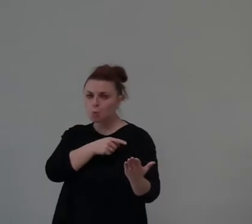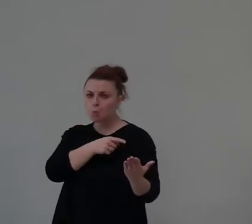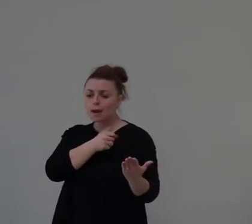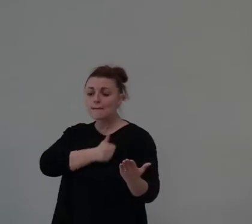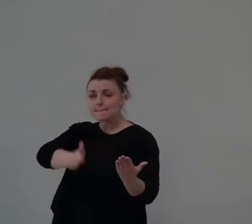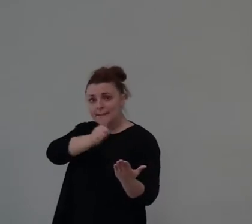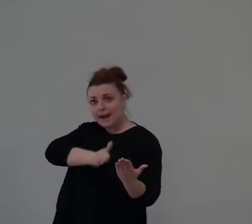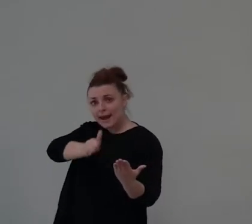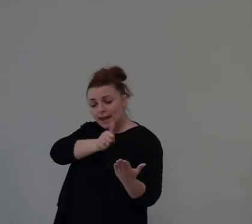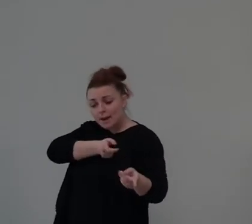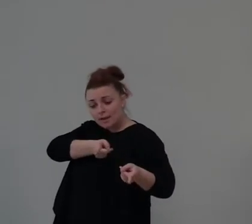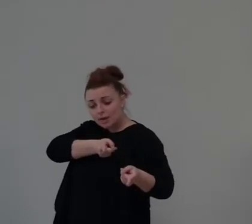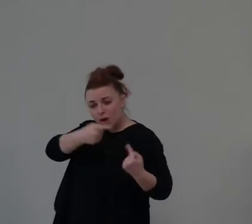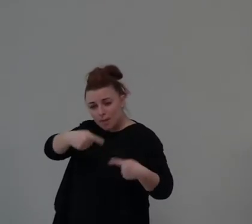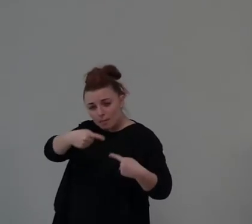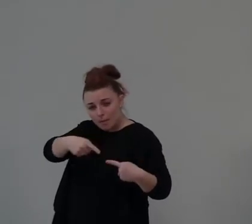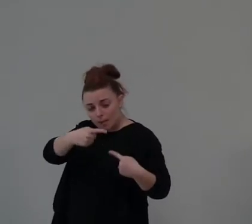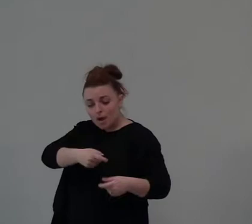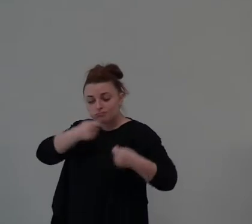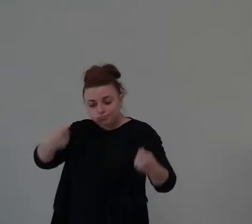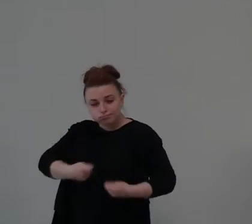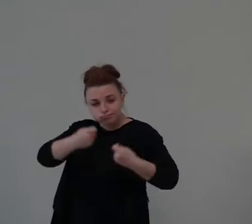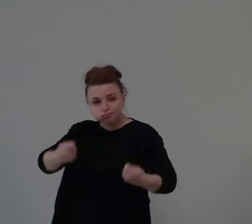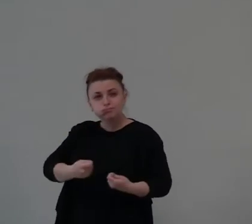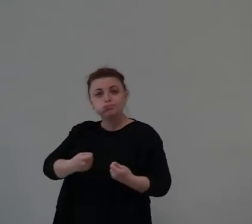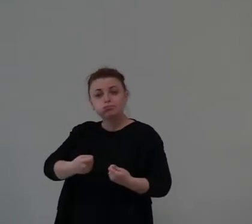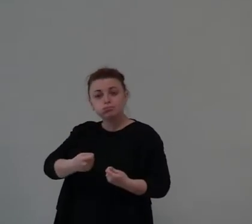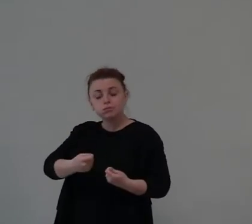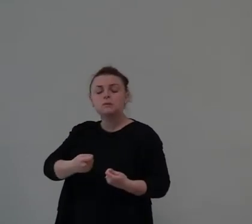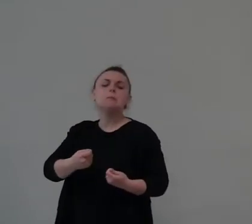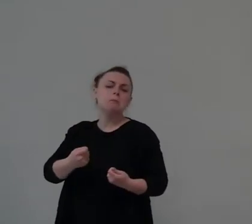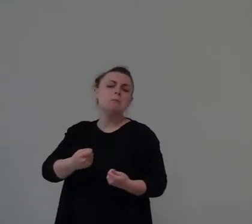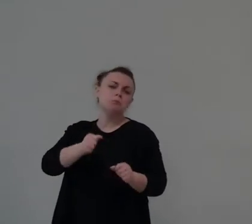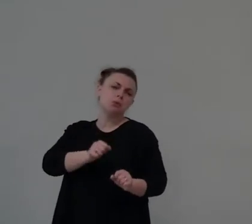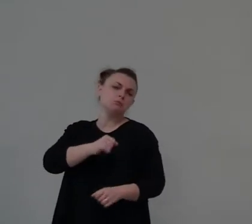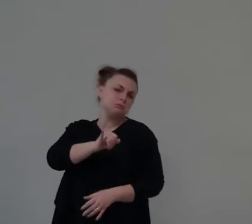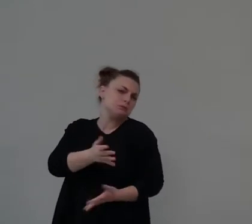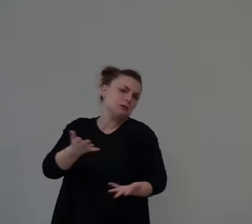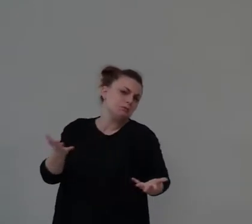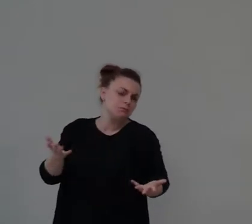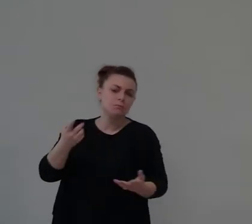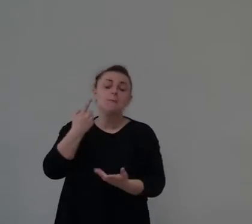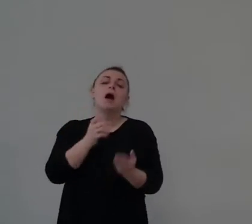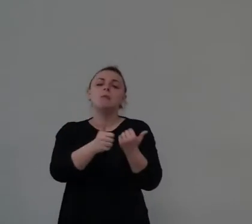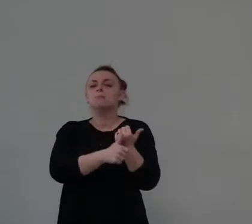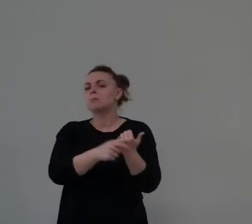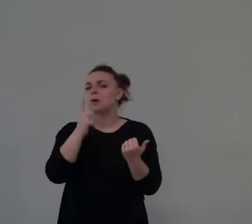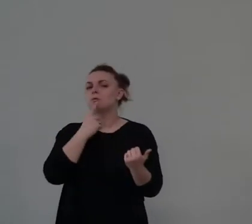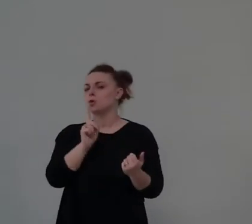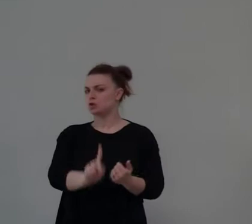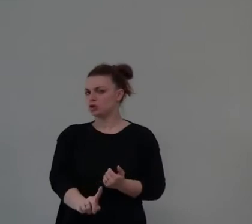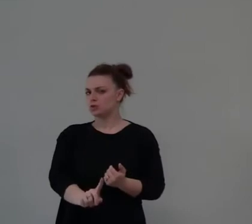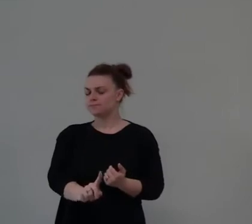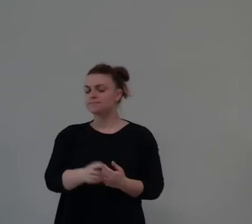di allora. Non c'è evidenza, probabilmente sì, probabilmente le stava facendo, ma sappiamo